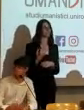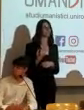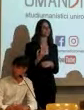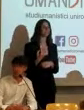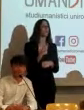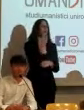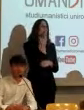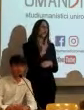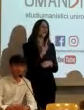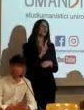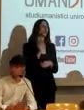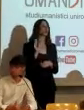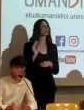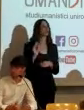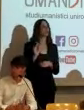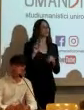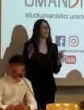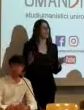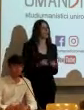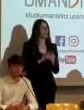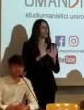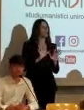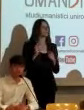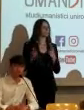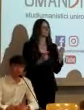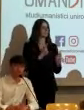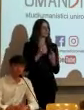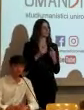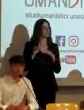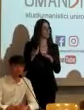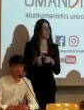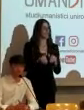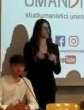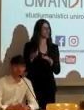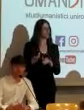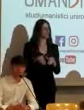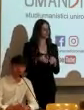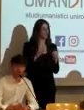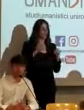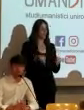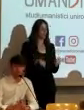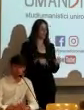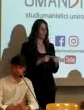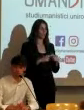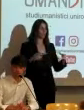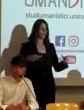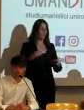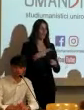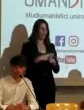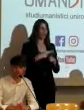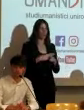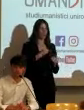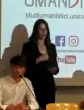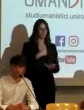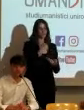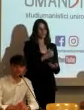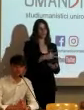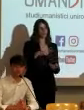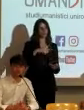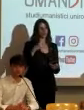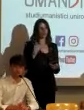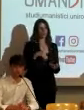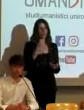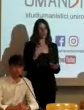stessa domanda per il campo dell'archeologia. Abbiamo comunque parlato di patrimonio e siamo a Roma. Quali sono i progetti